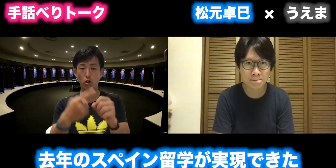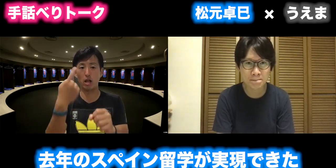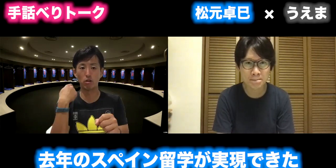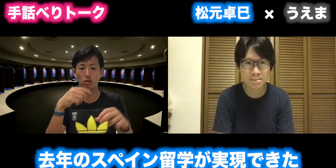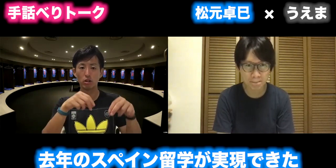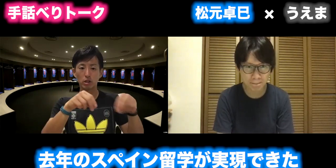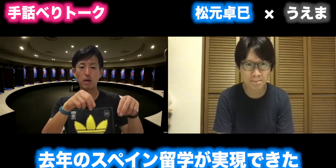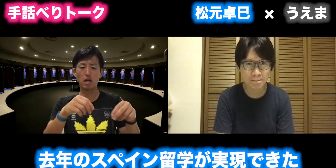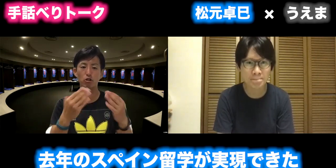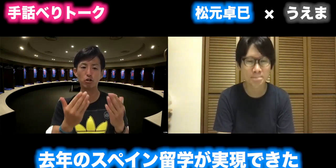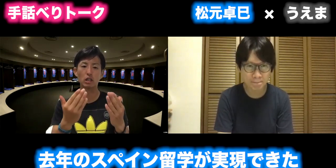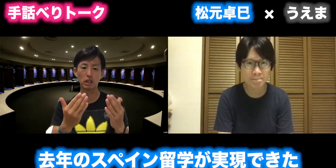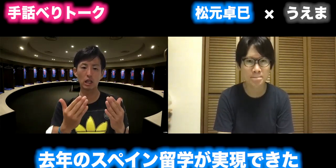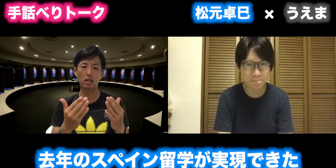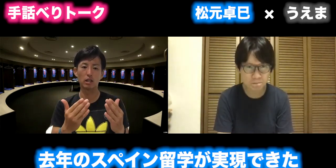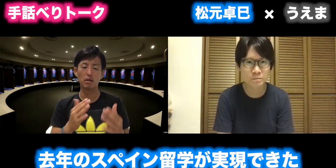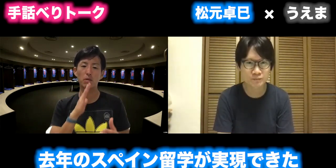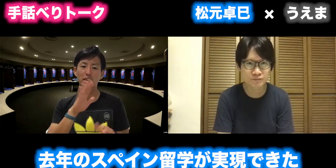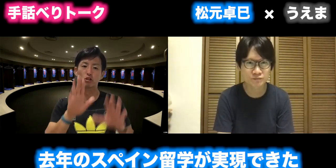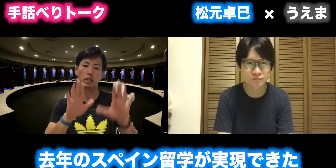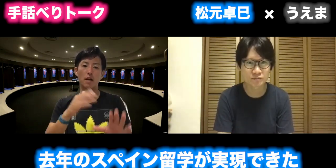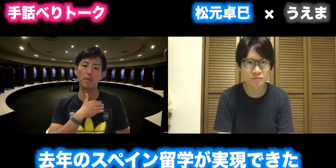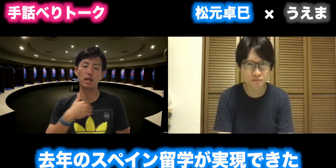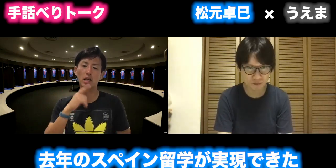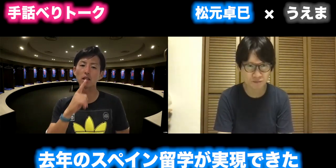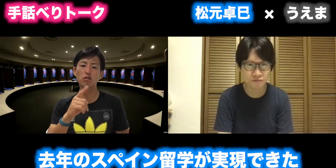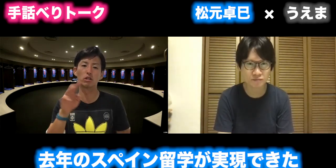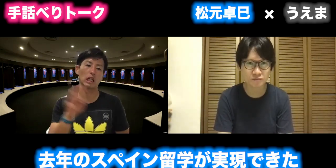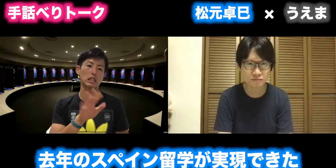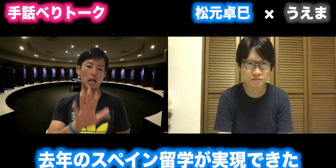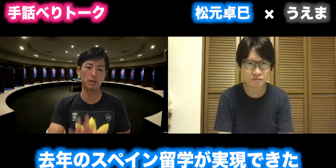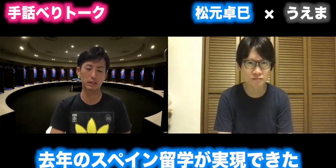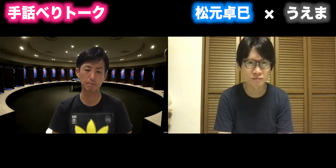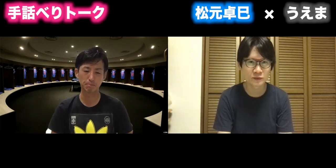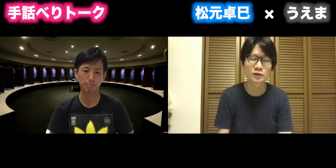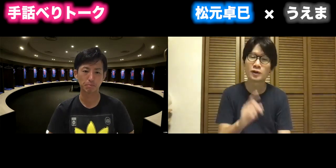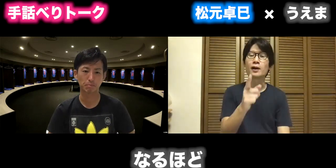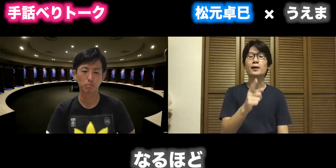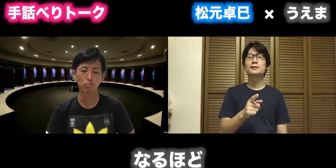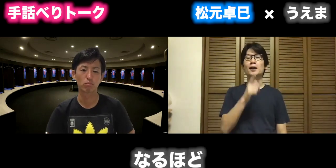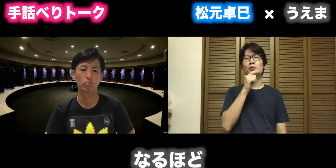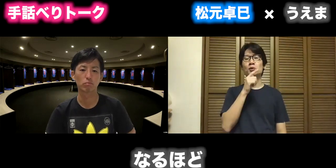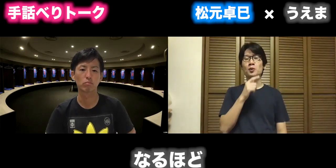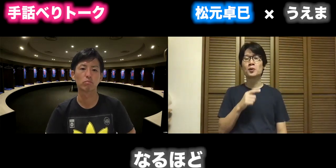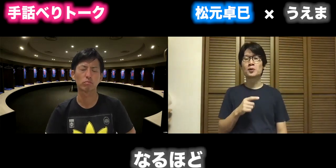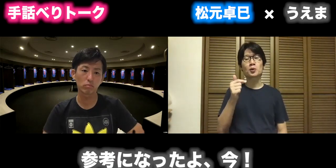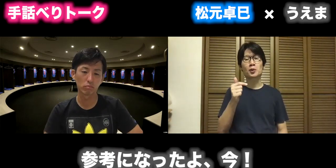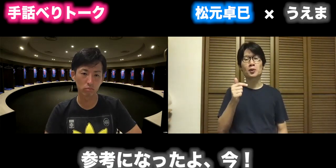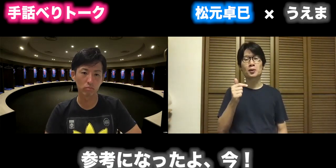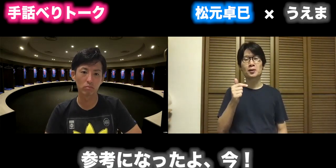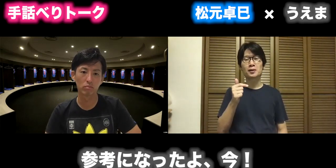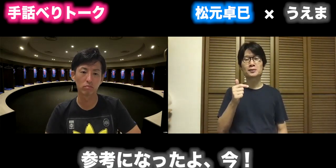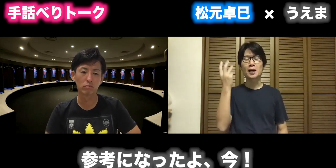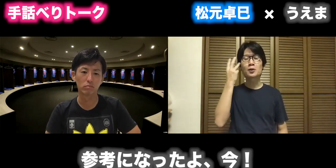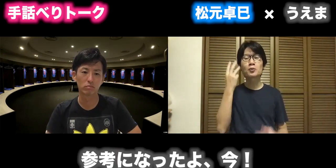去年のスペインの留学がまあ実現できたっていう形になりますなぁなるほどんと